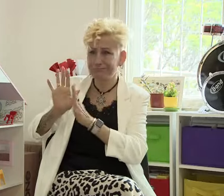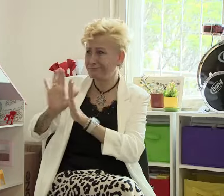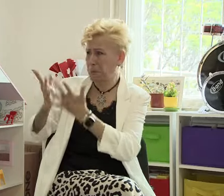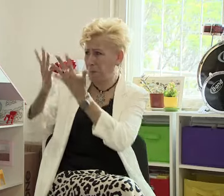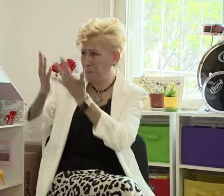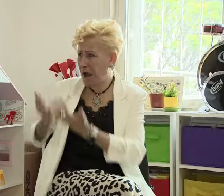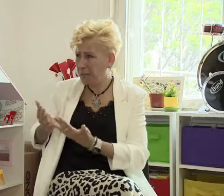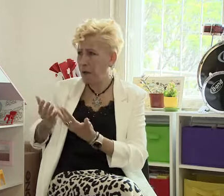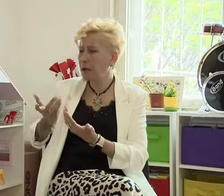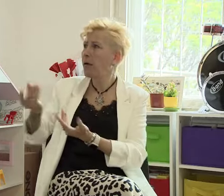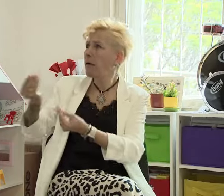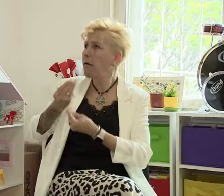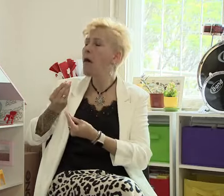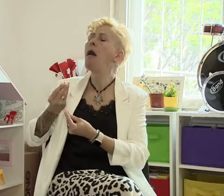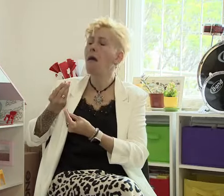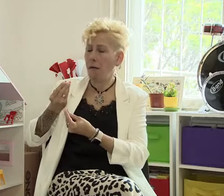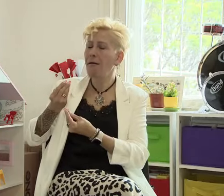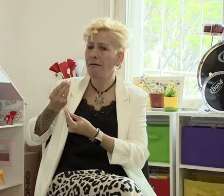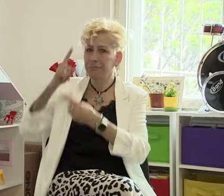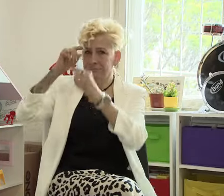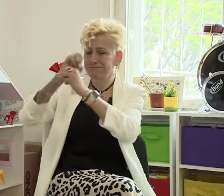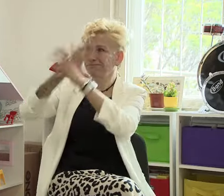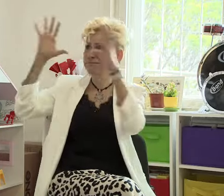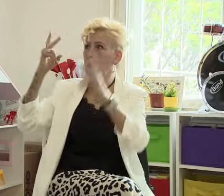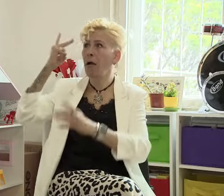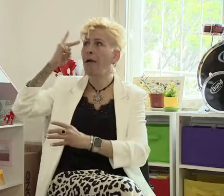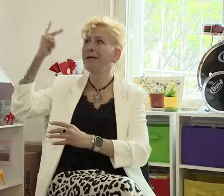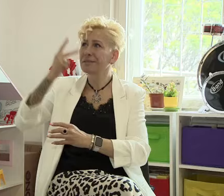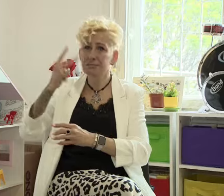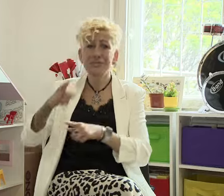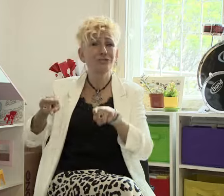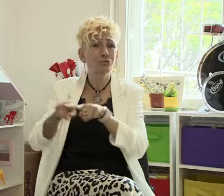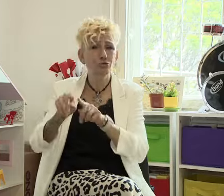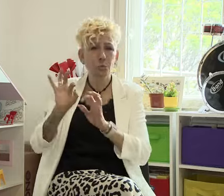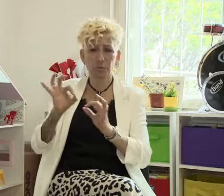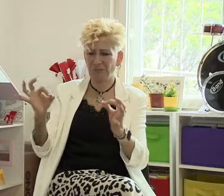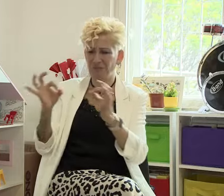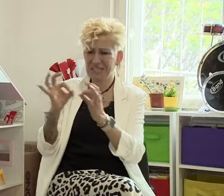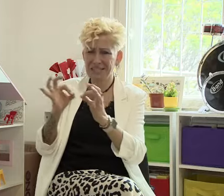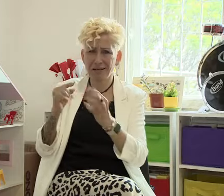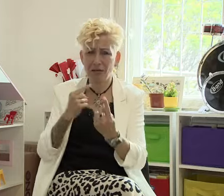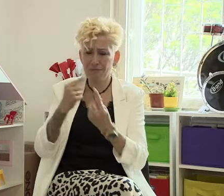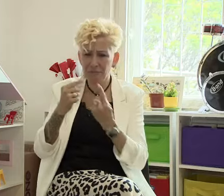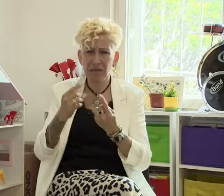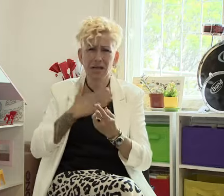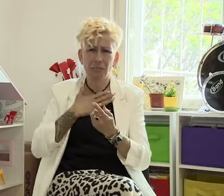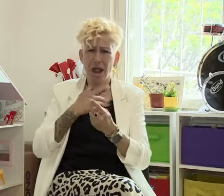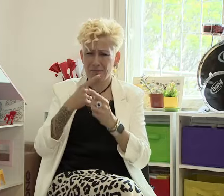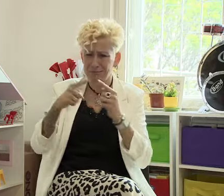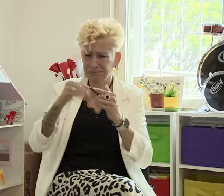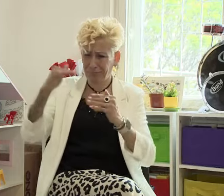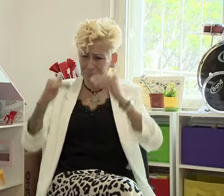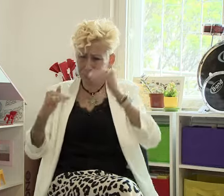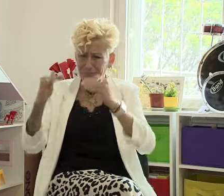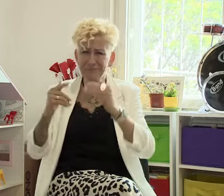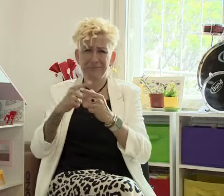връзки и да разбират взаимозависимостите. Например, по математика или физика. Имаме